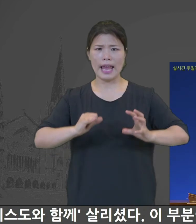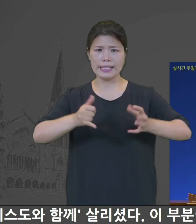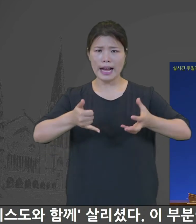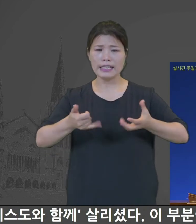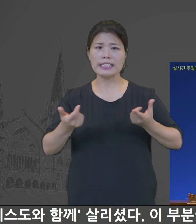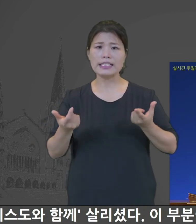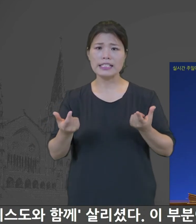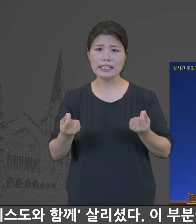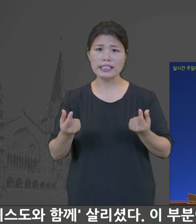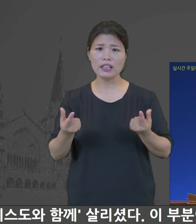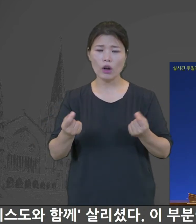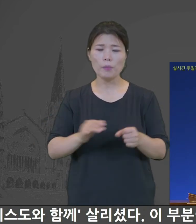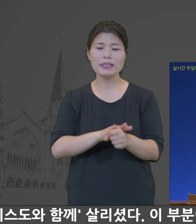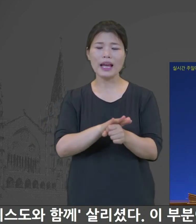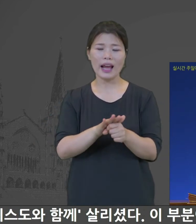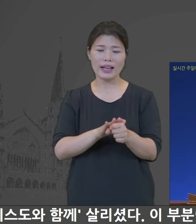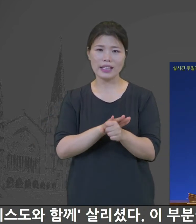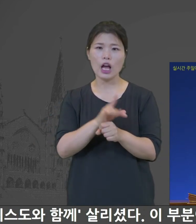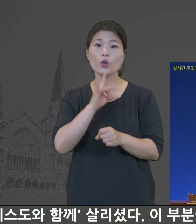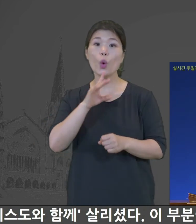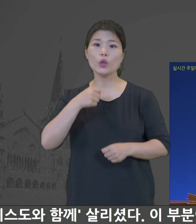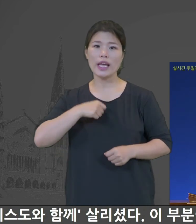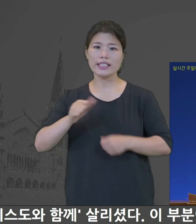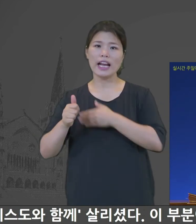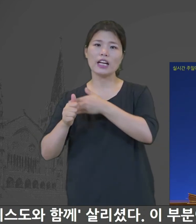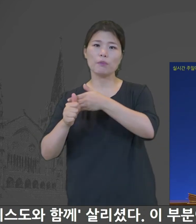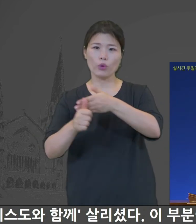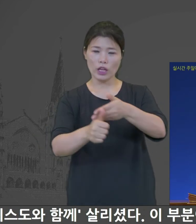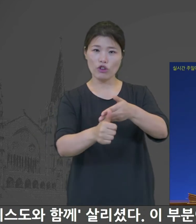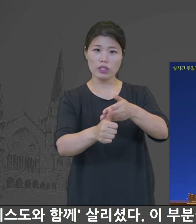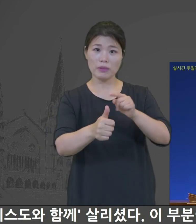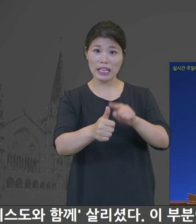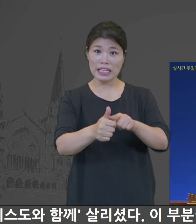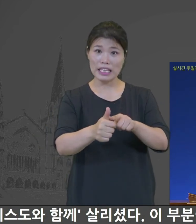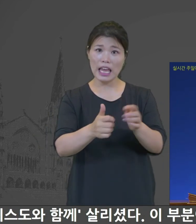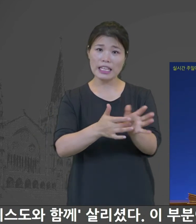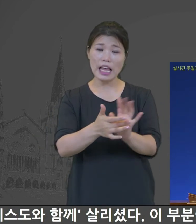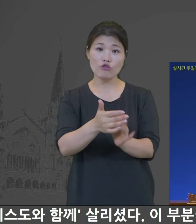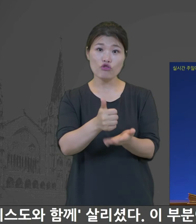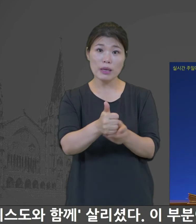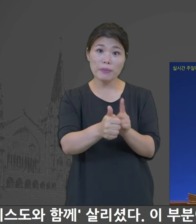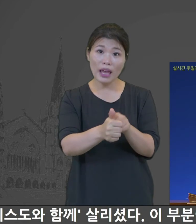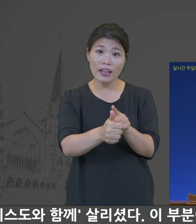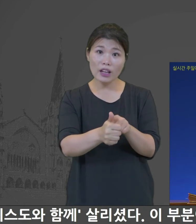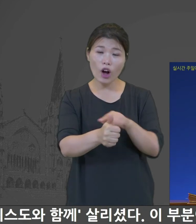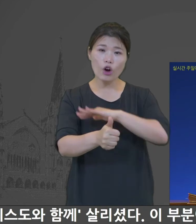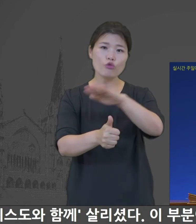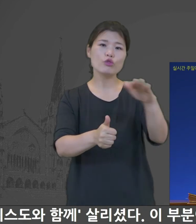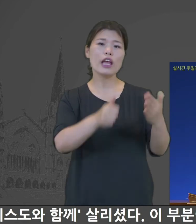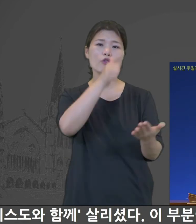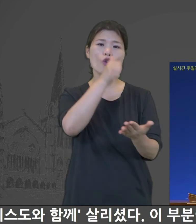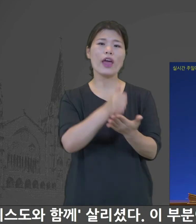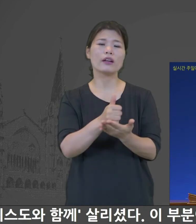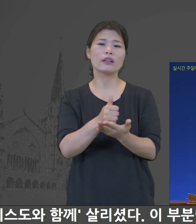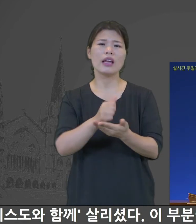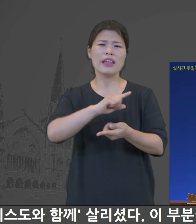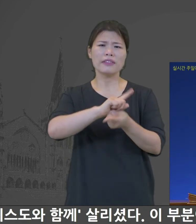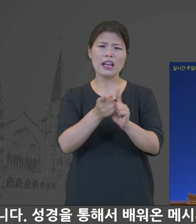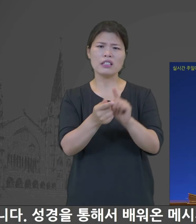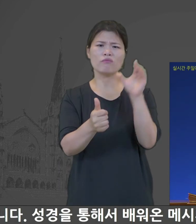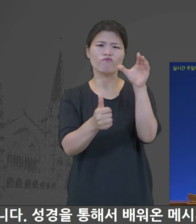사랑하사 독생자를 우리에게 보내주셨습니다. 그 예수님께서 우리 죄를 대신